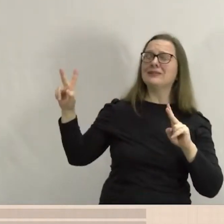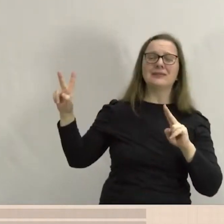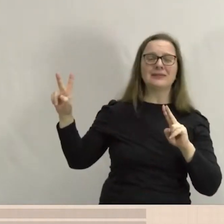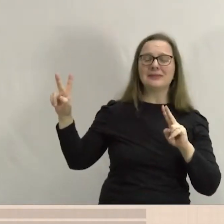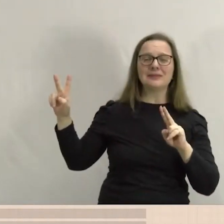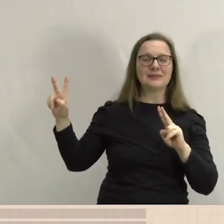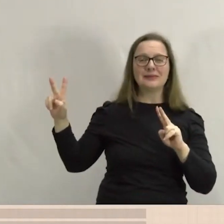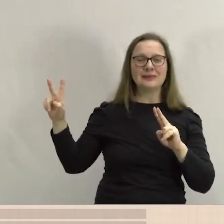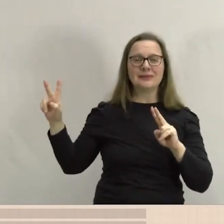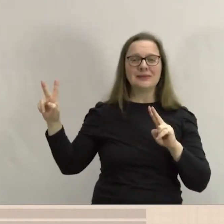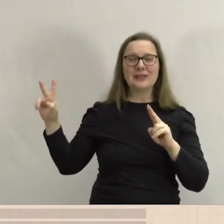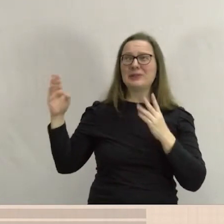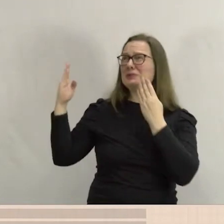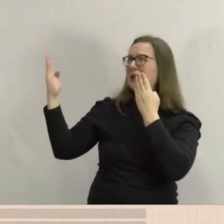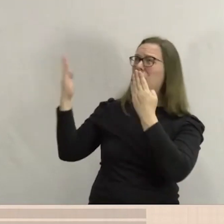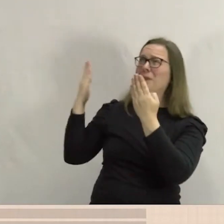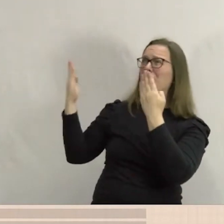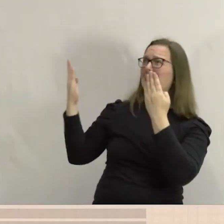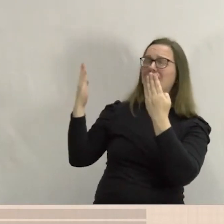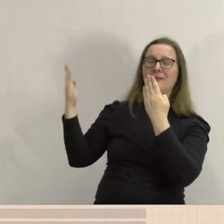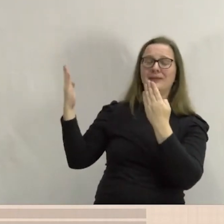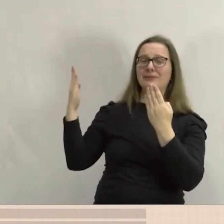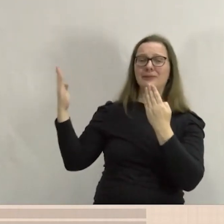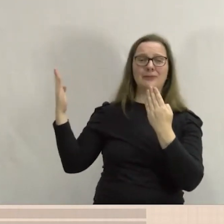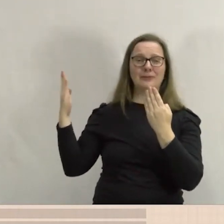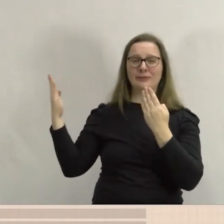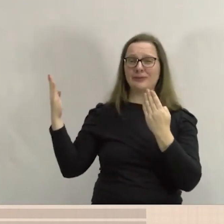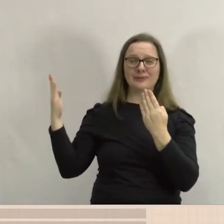Não avalie